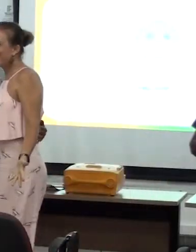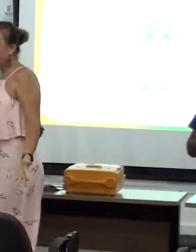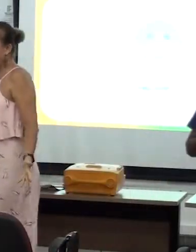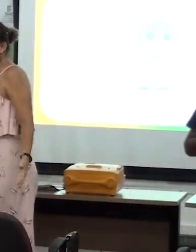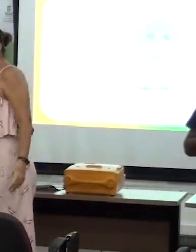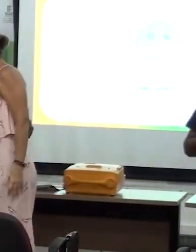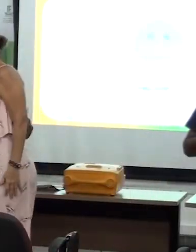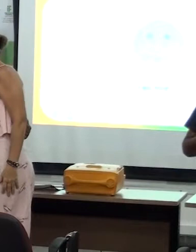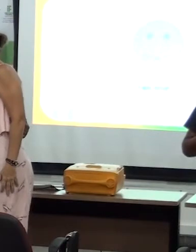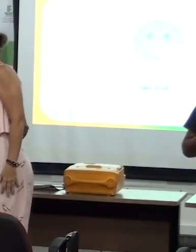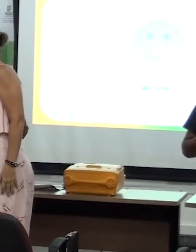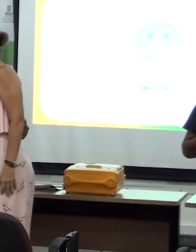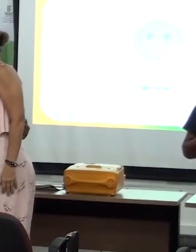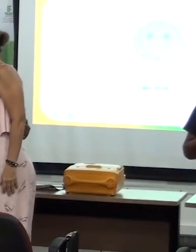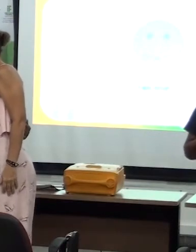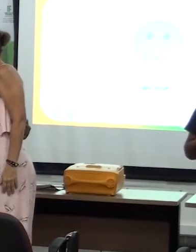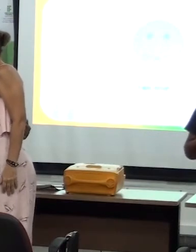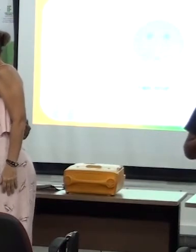filhos, né?